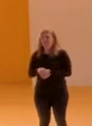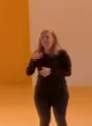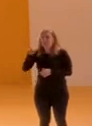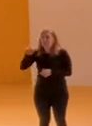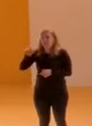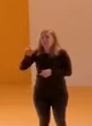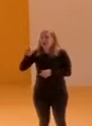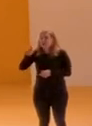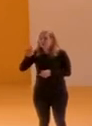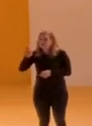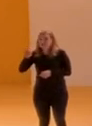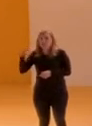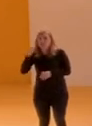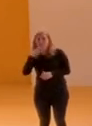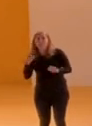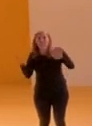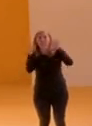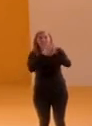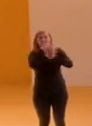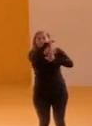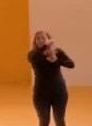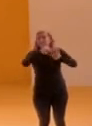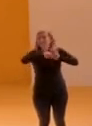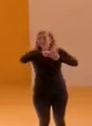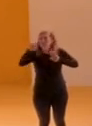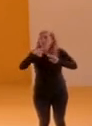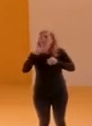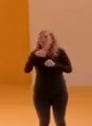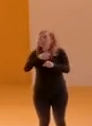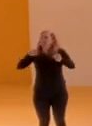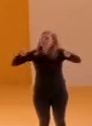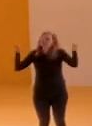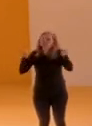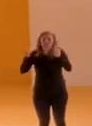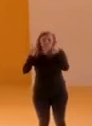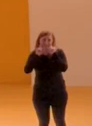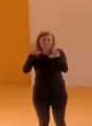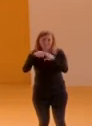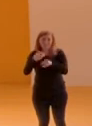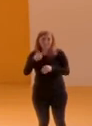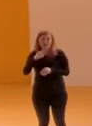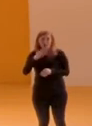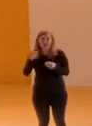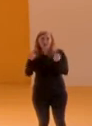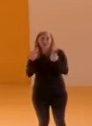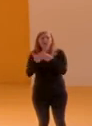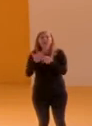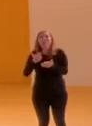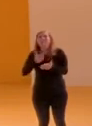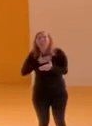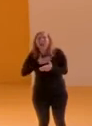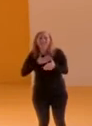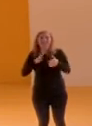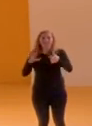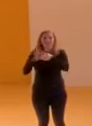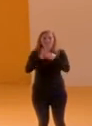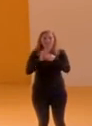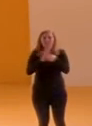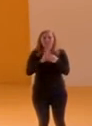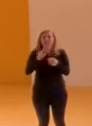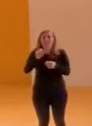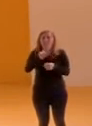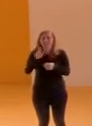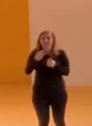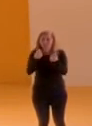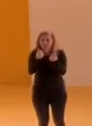Ten wykres mówiąc że to jest właśnie jedna z najsilniejszych prawd którą możemy mieć w makroekonomiczne fakt że mamy powiązanie podaży pieniądza ze wzrostem